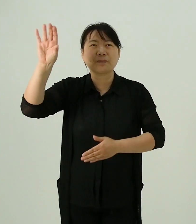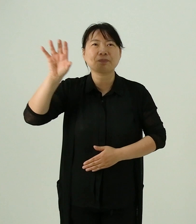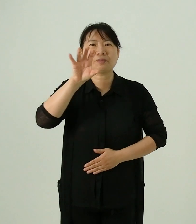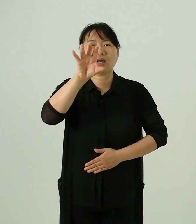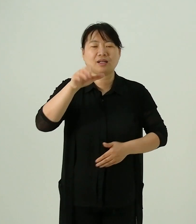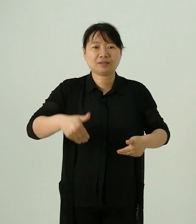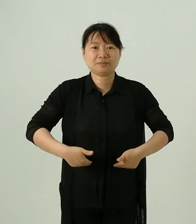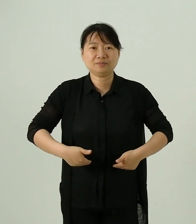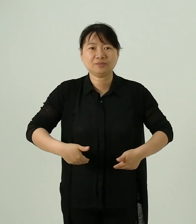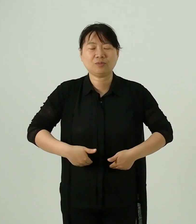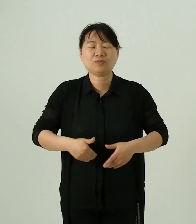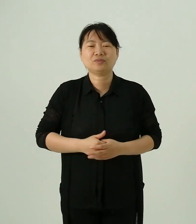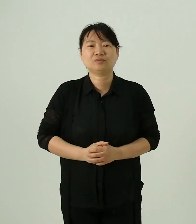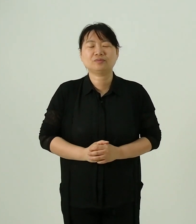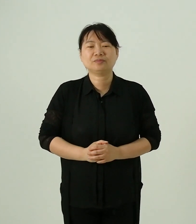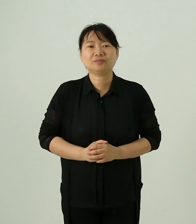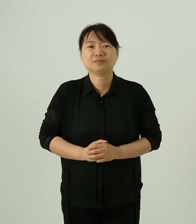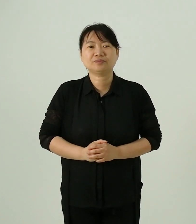있는데,